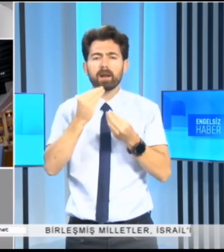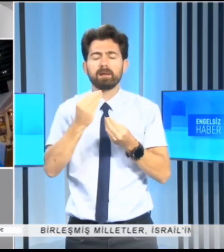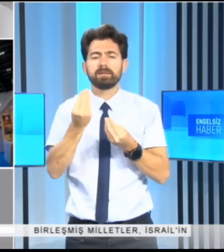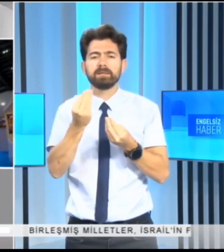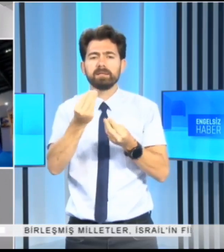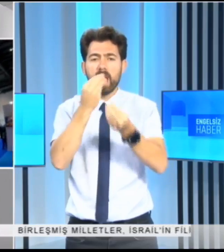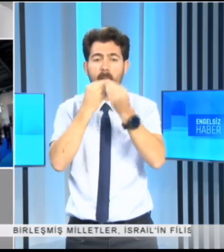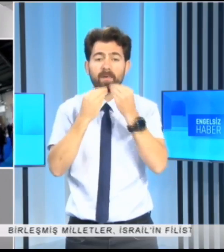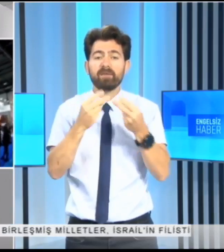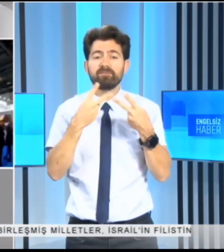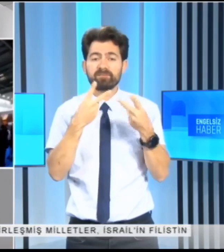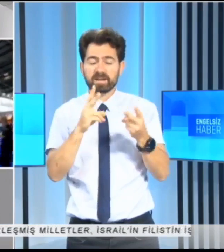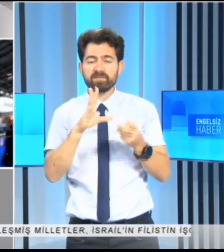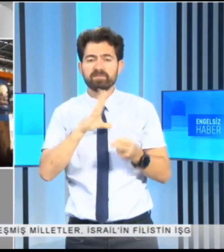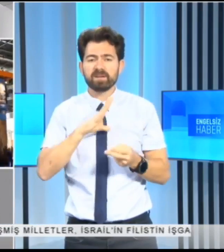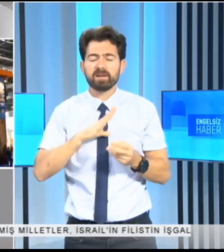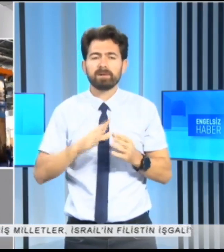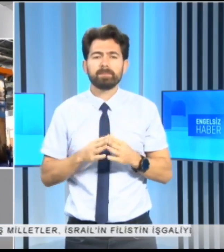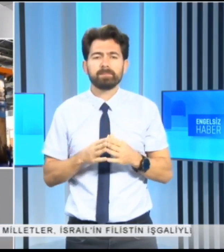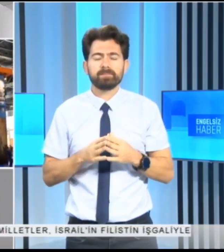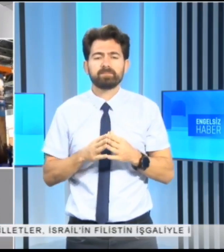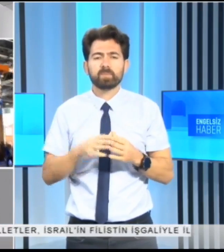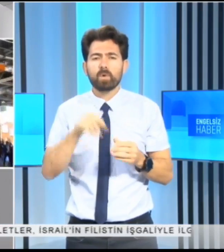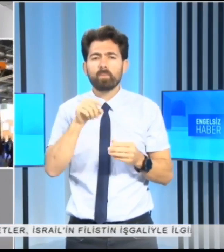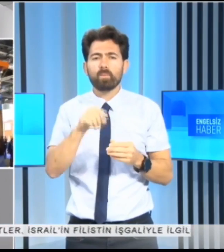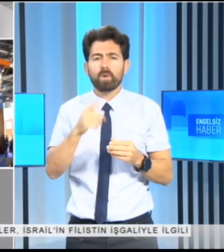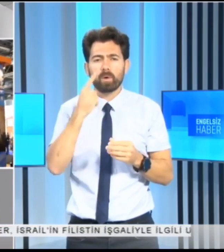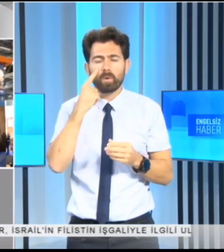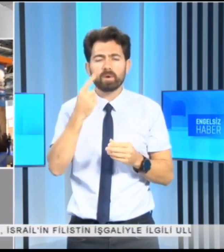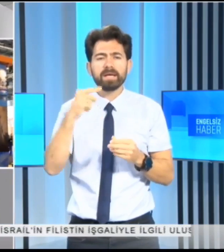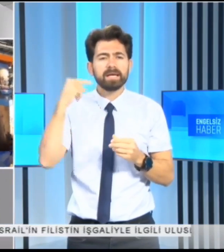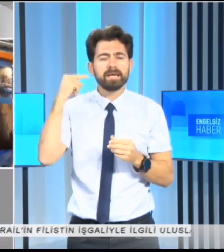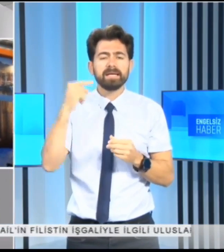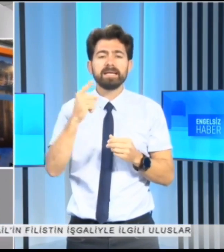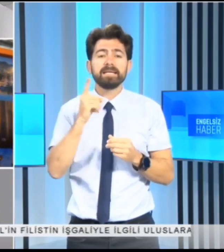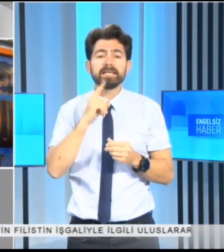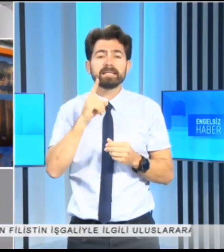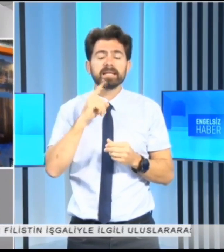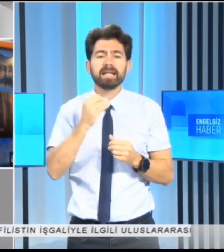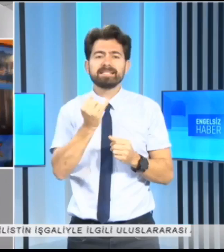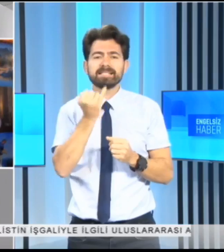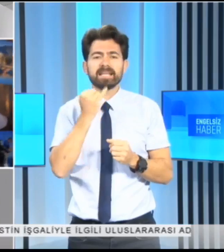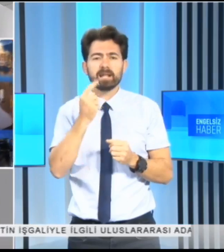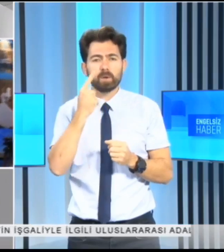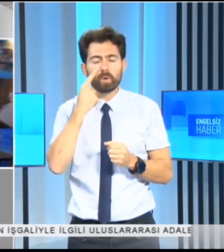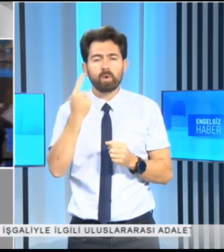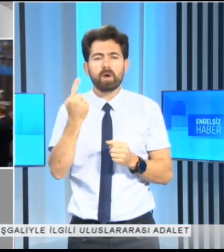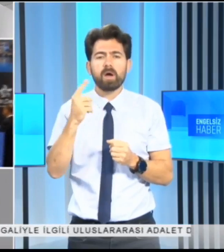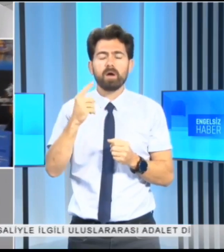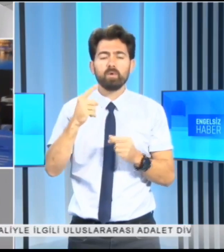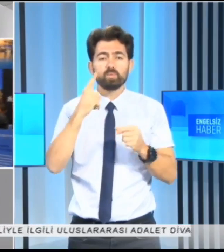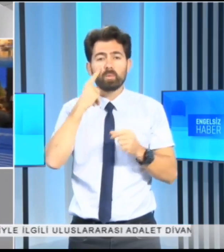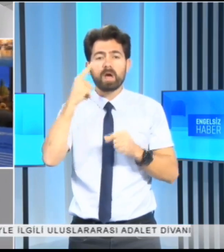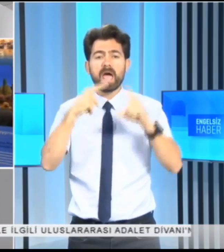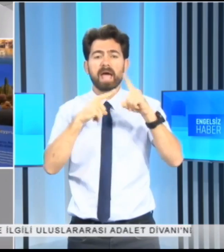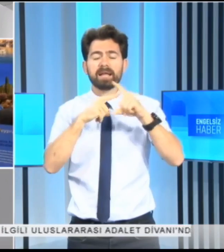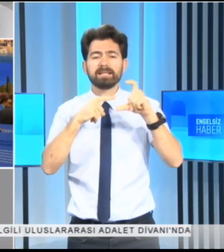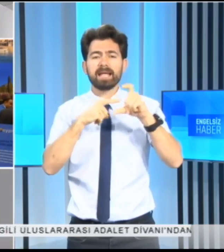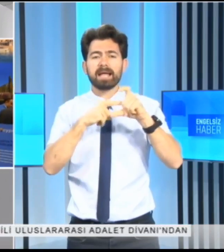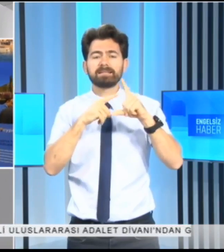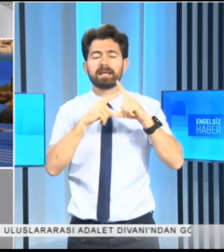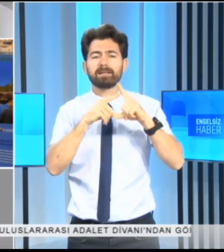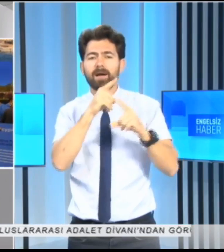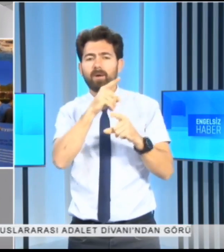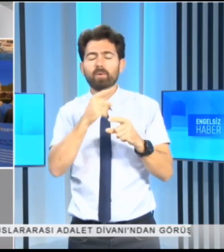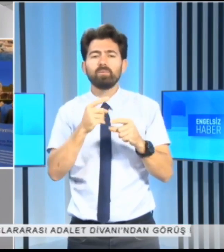sağlandı Bu arada İngiltere temaslara sırasında Cumhurbaşkanı tatar'da Kuzey